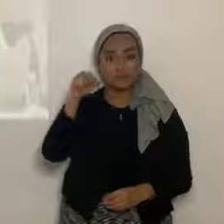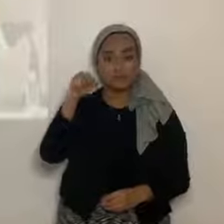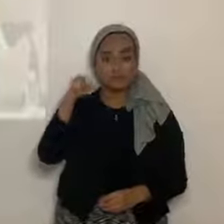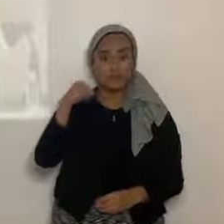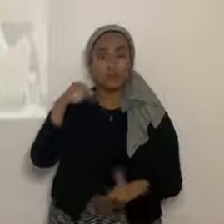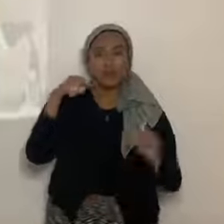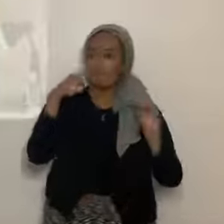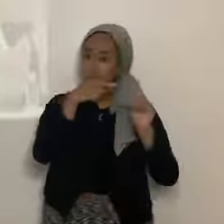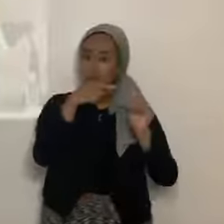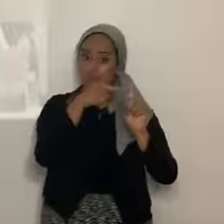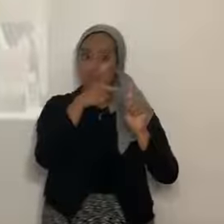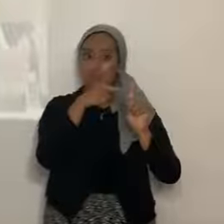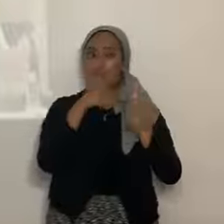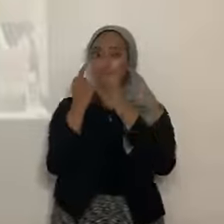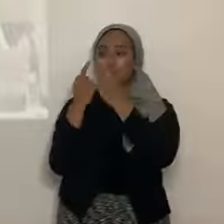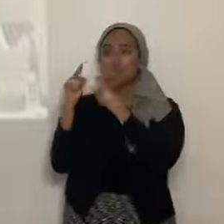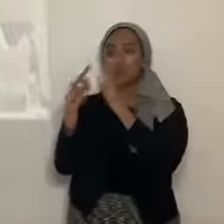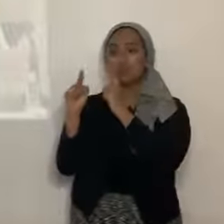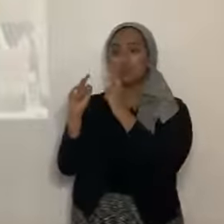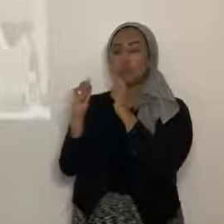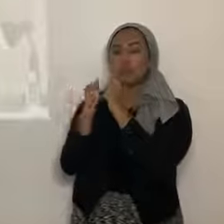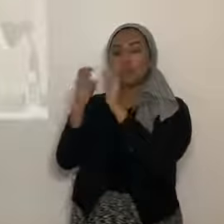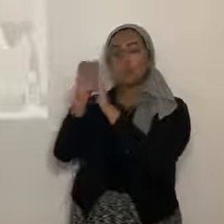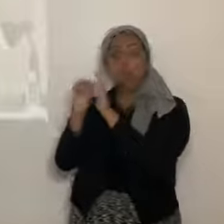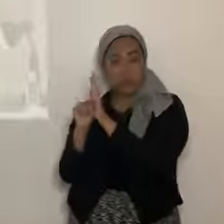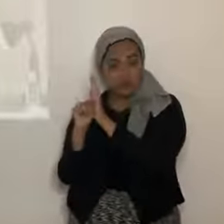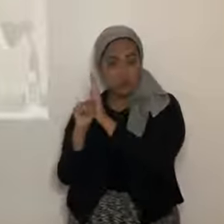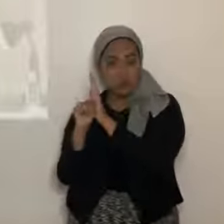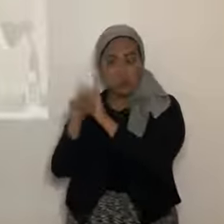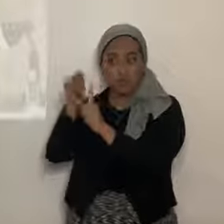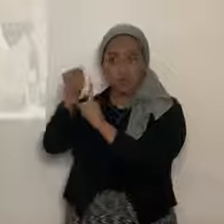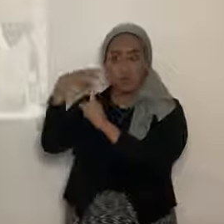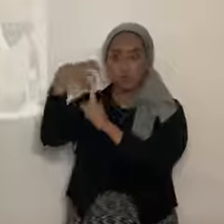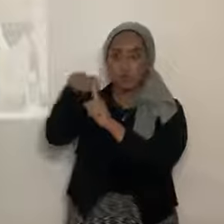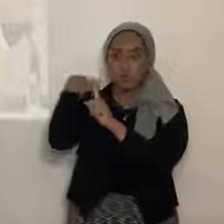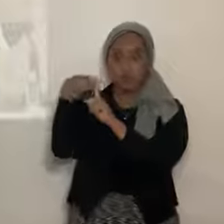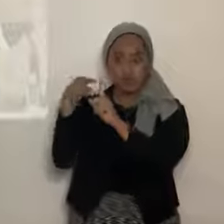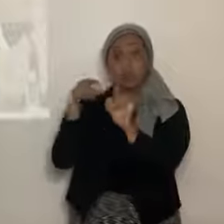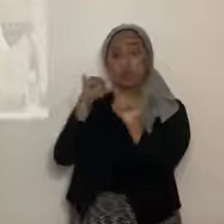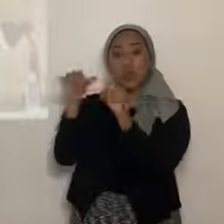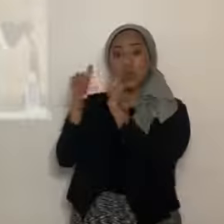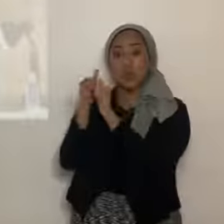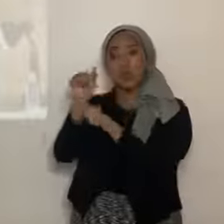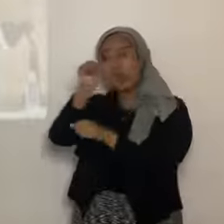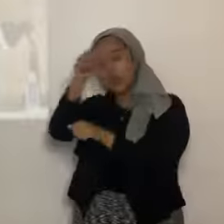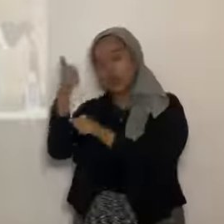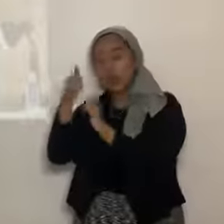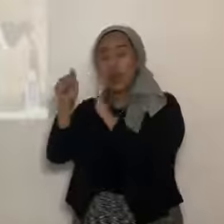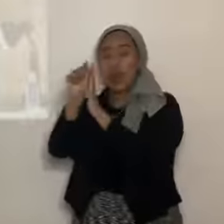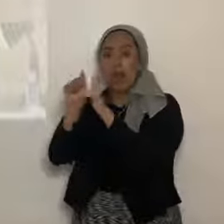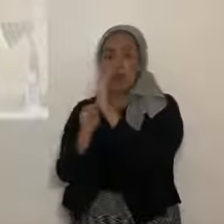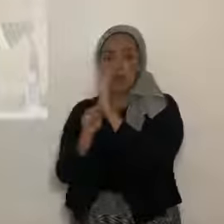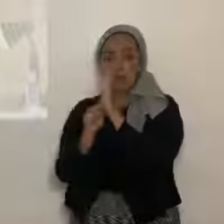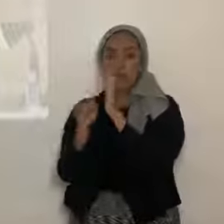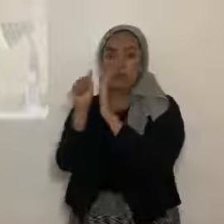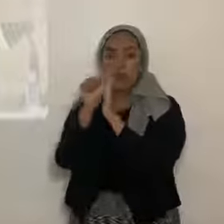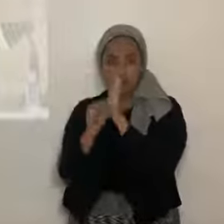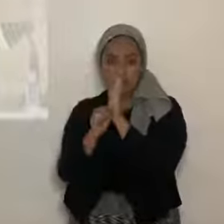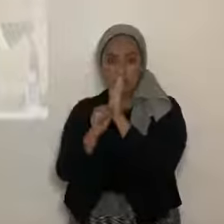metió con el ungido de Yahweh, que era Moisés, y también con otro ungido, porque Aarón no se llamó a sí